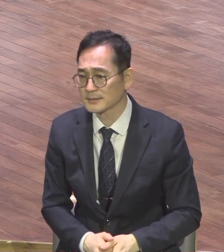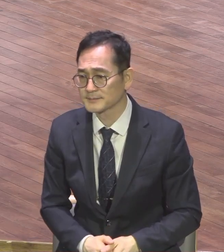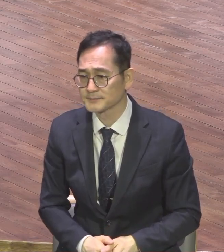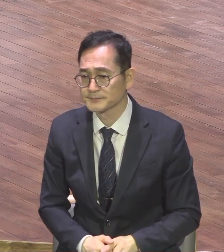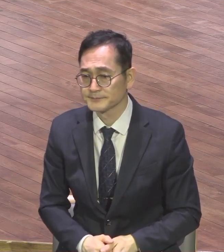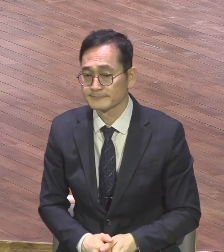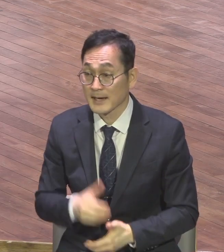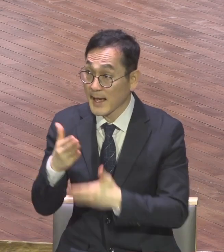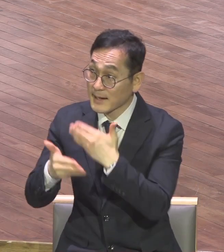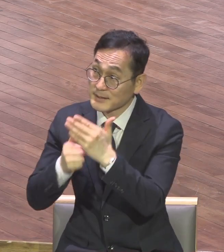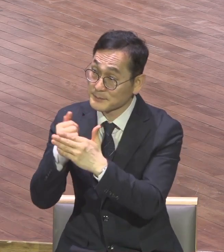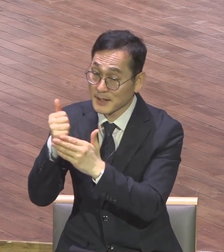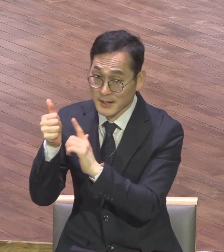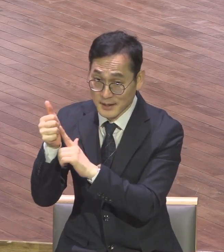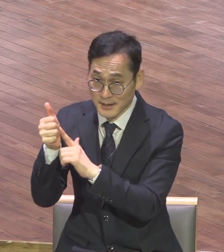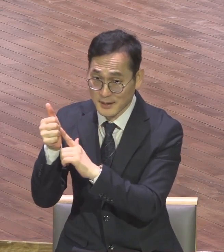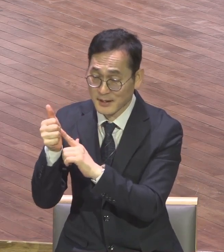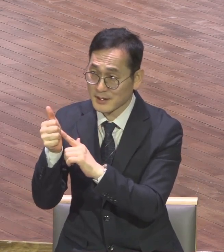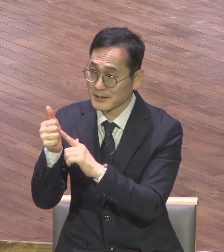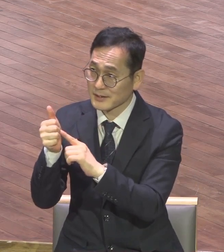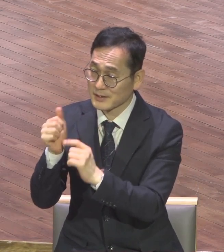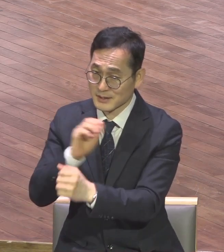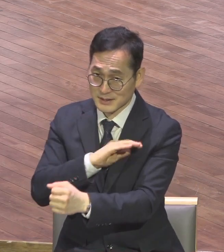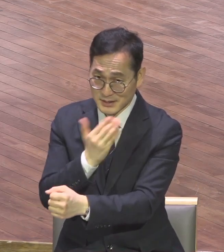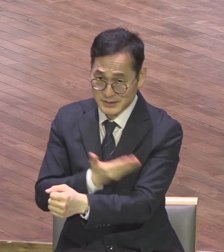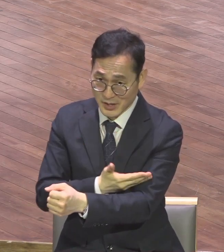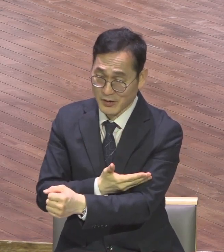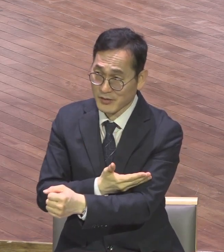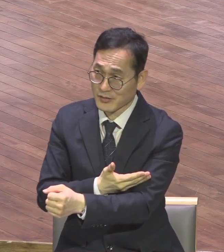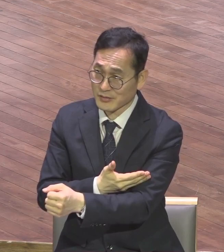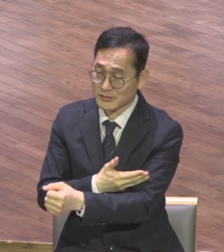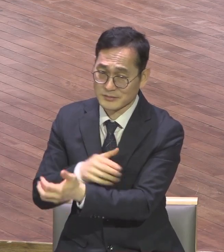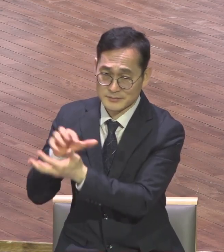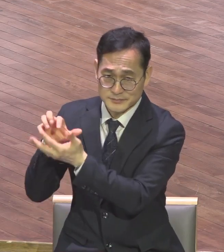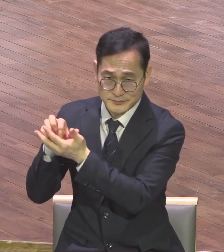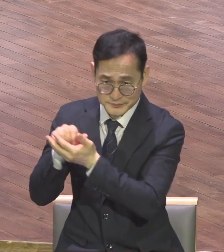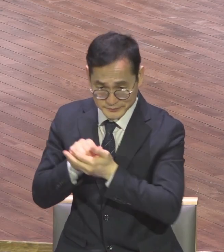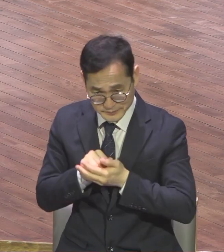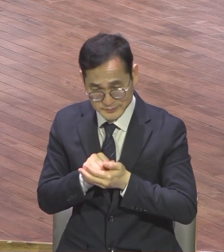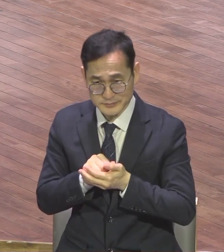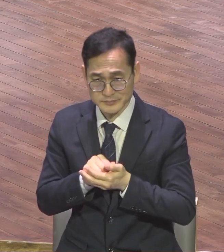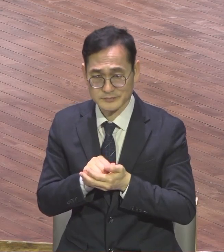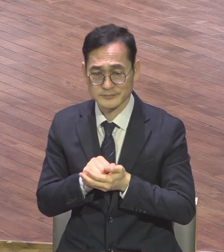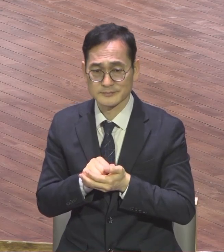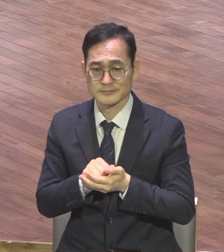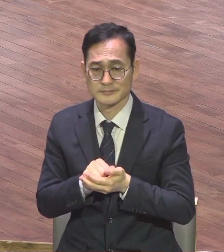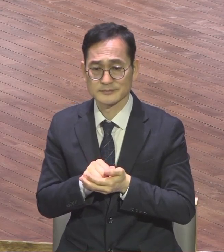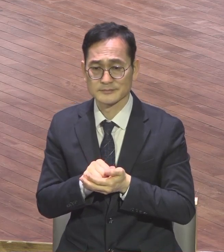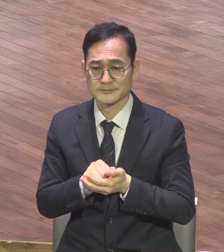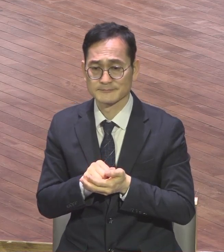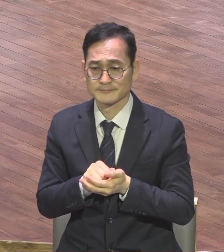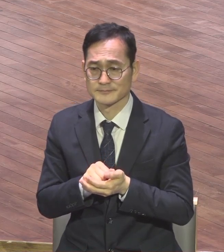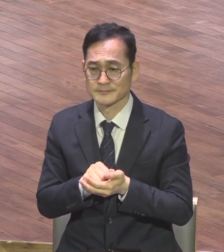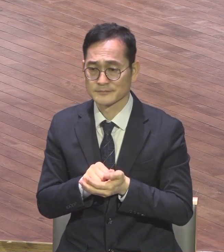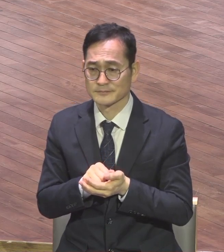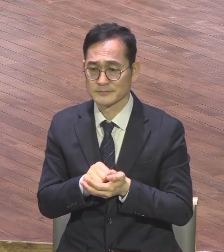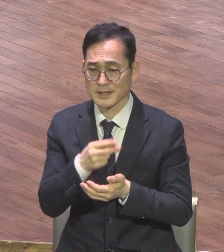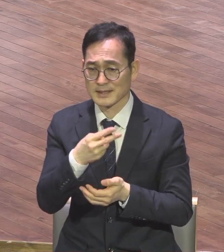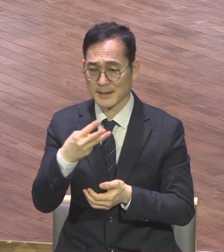기도를 통해서 보좌의 능력을 체험할 때 시공간을 초월해서 237의 빛을 비추는 이런 삶을 살 수가